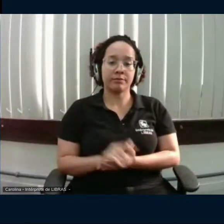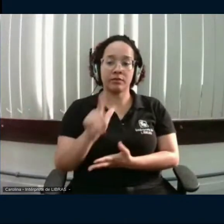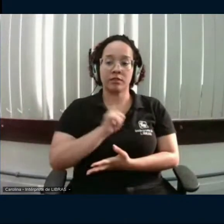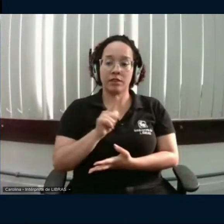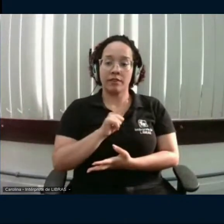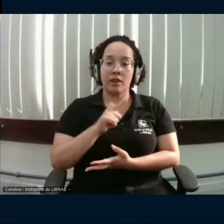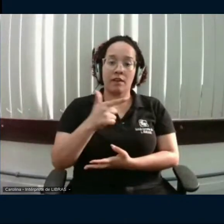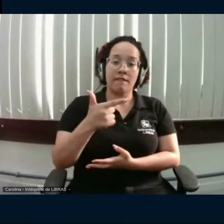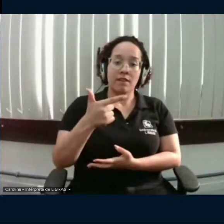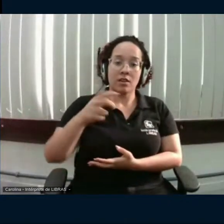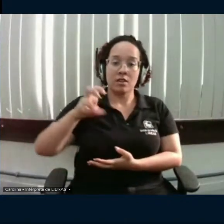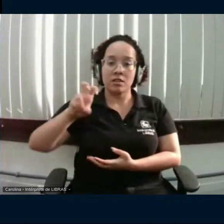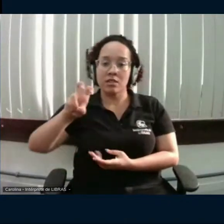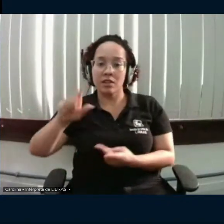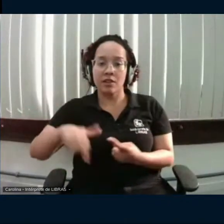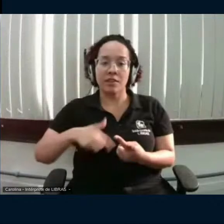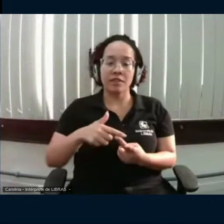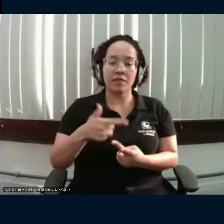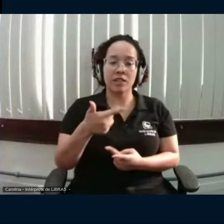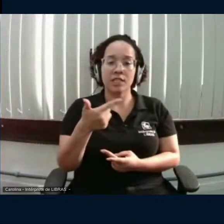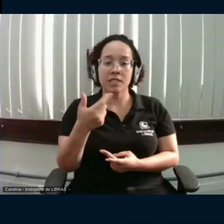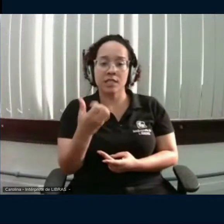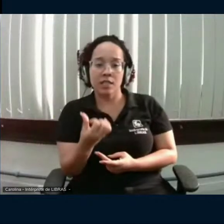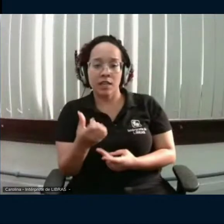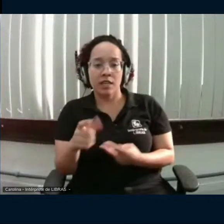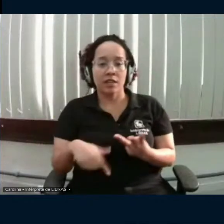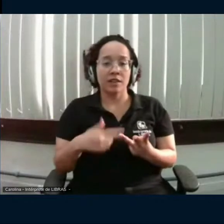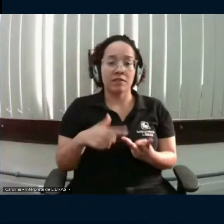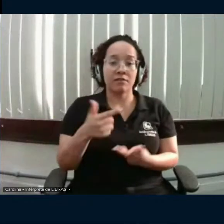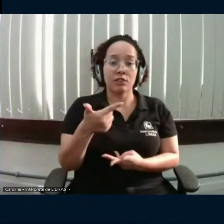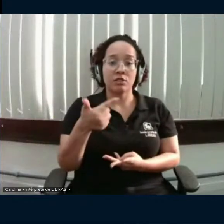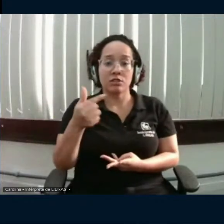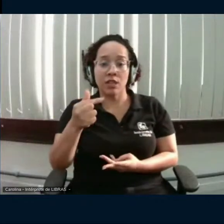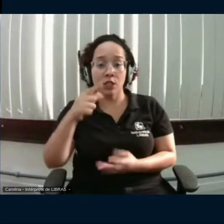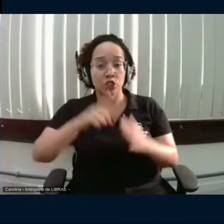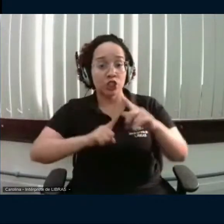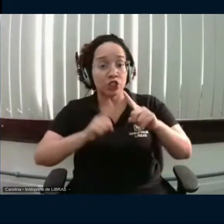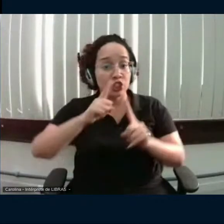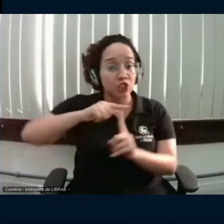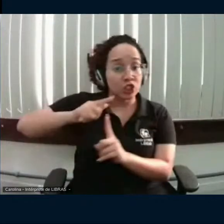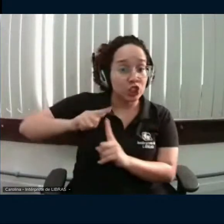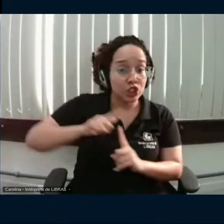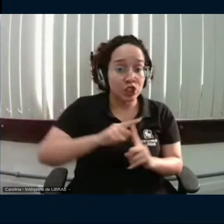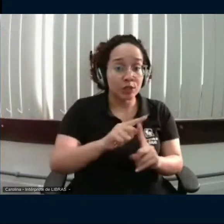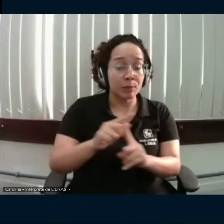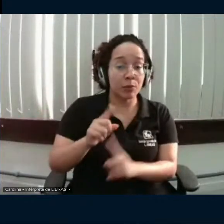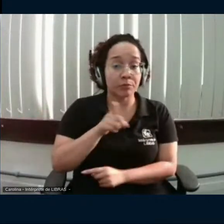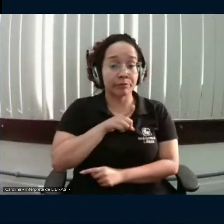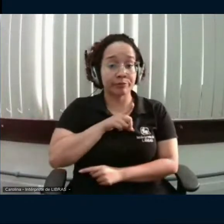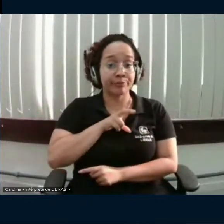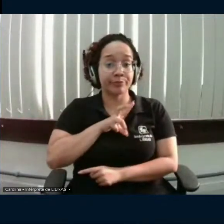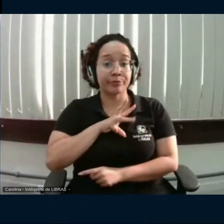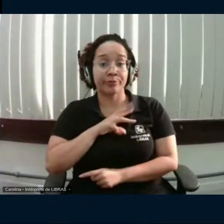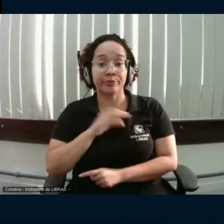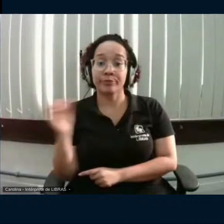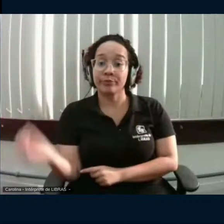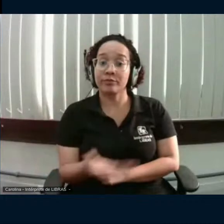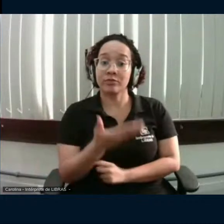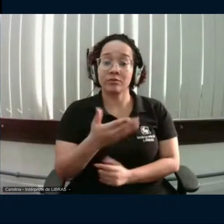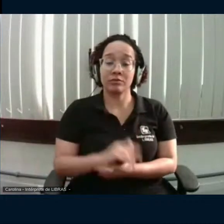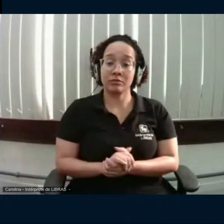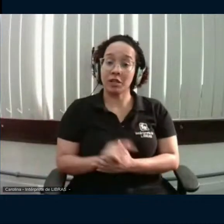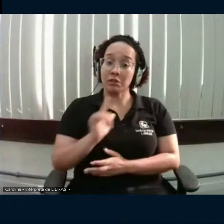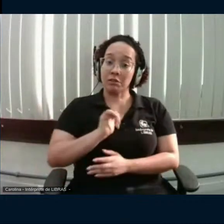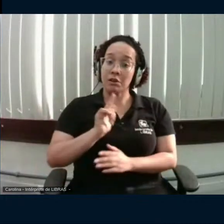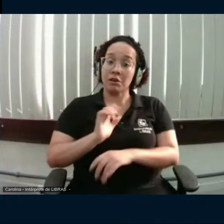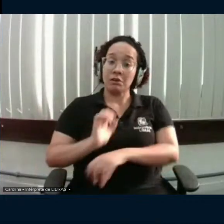em 26, 27 novos ensinos médios pelo Brasil. Porque a gente tem estado que tem 21 trilhas